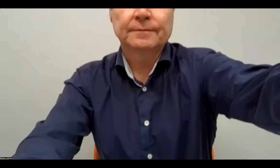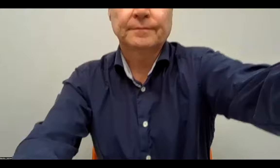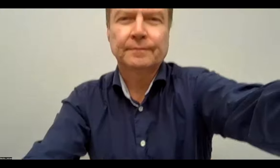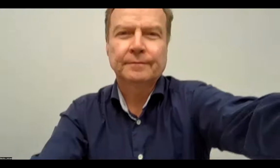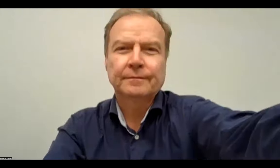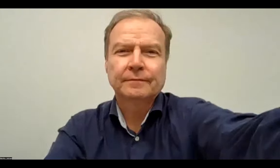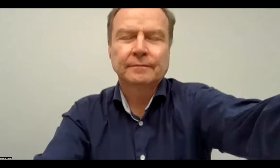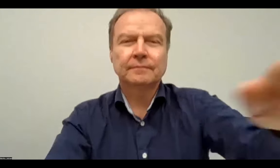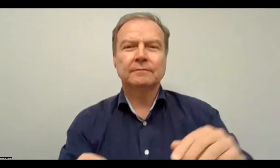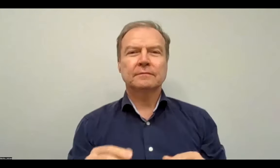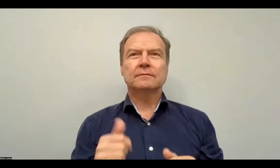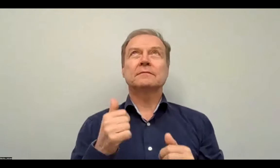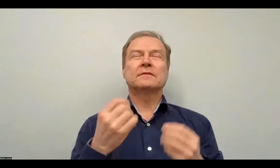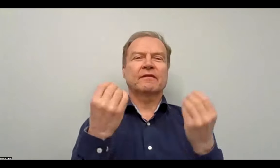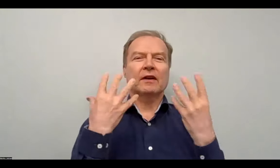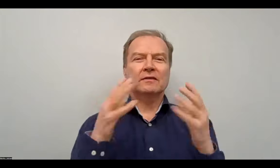Hienoa.